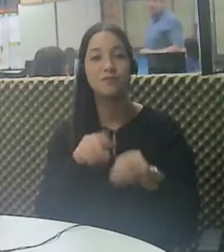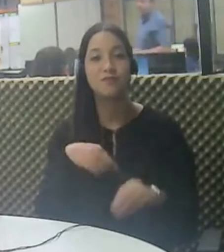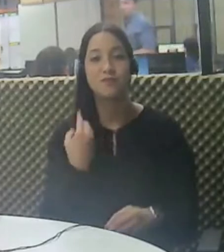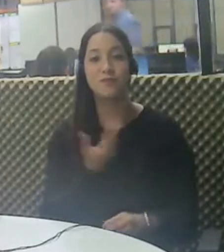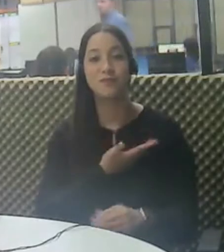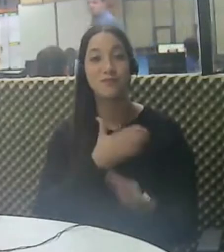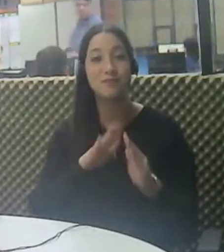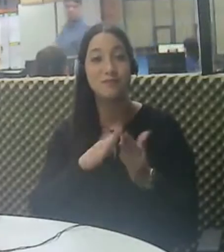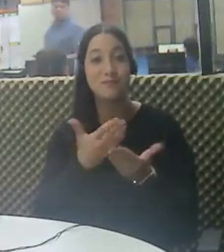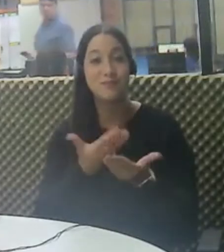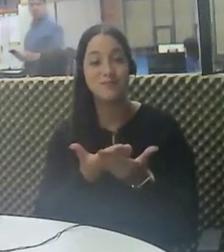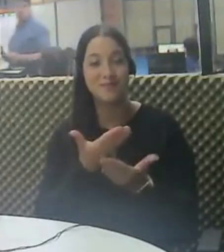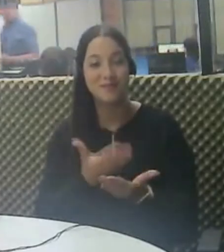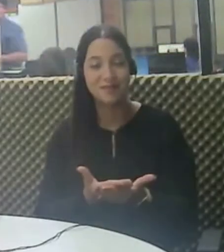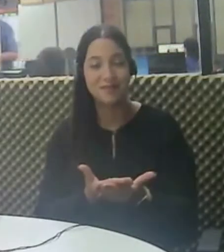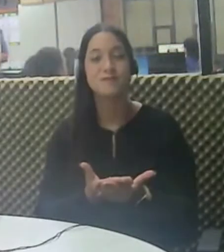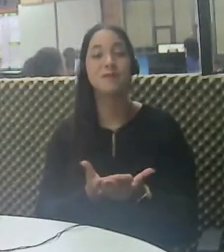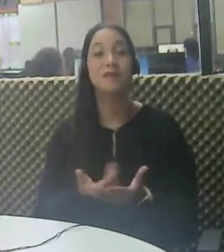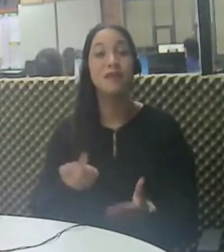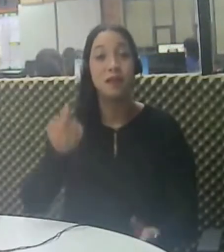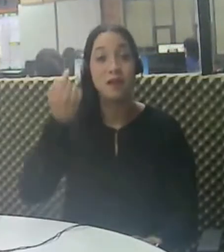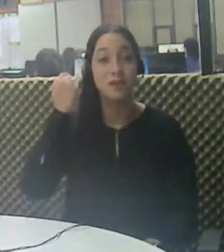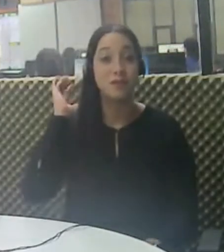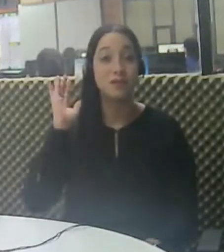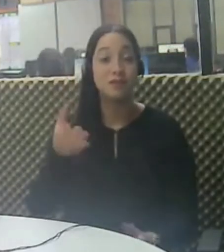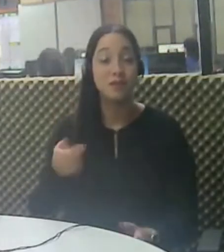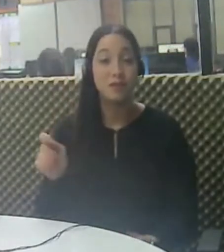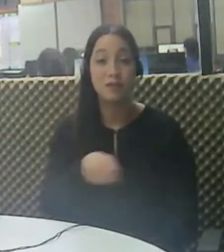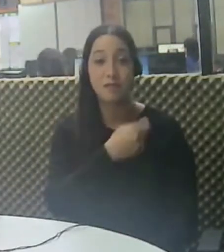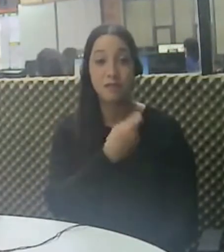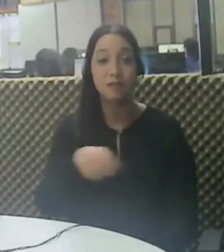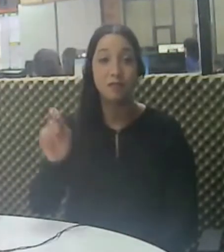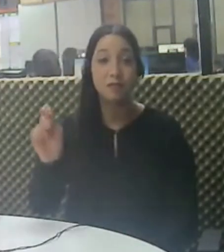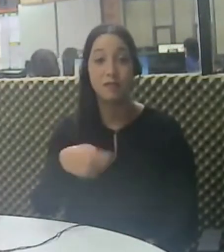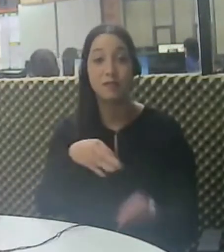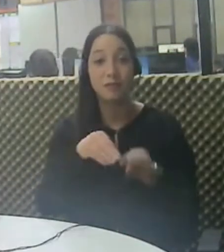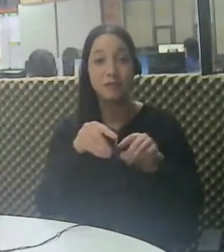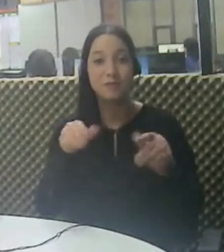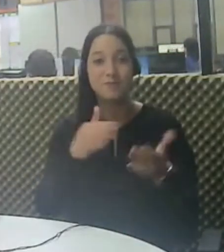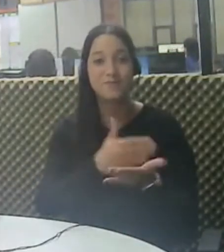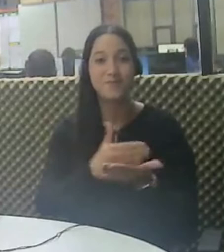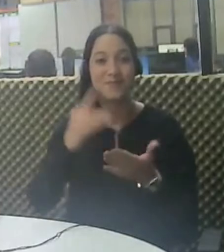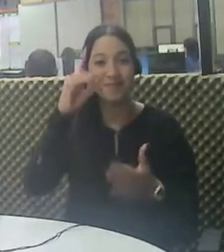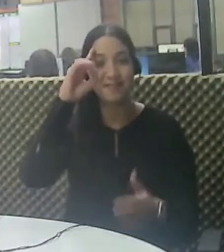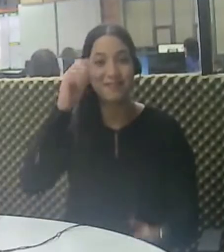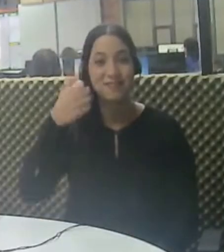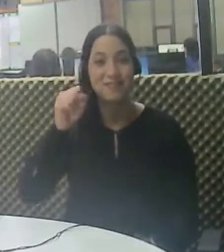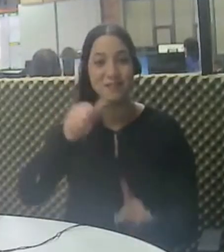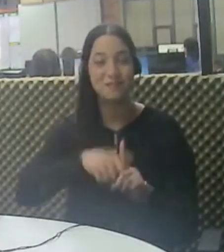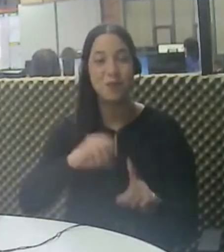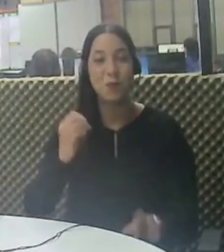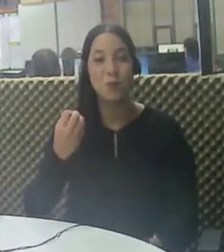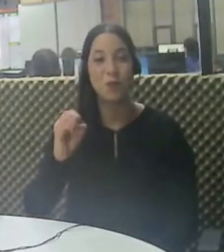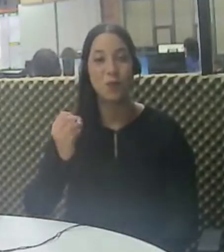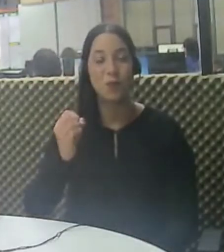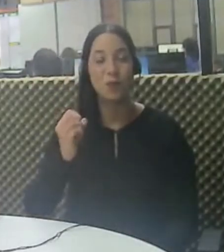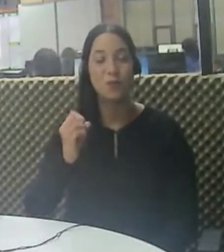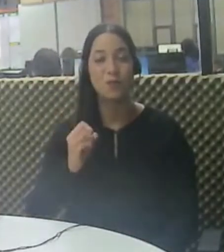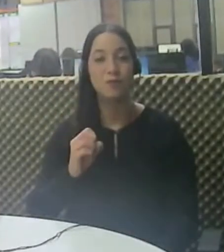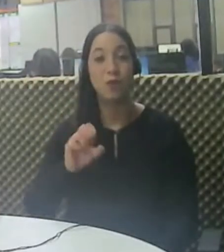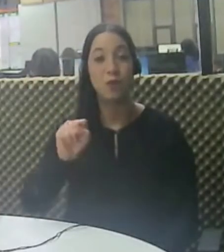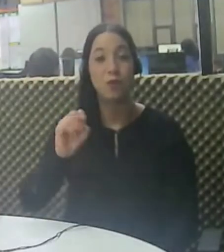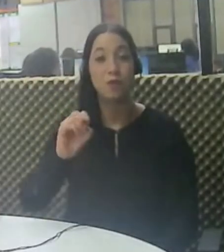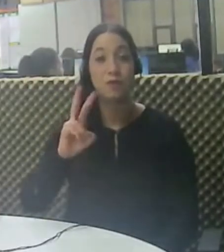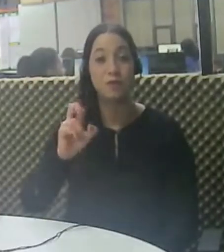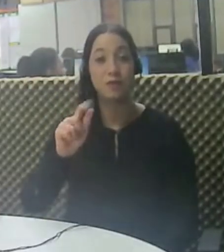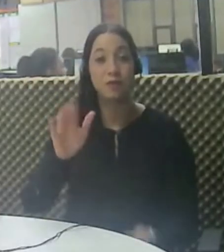escolinha. Antes nós tínhamos introduzido o beach tennis, que vai iniciar agora dia 18 de outubro, 80 vagas